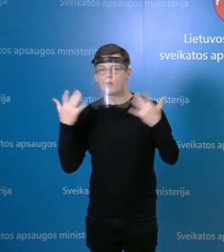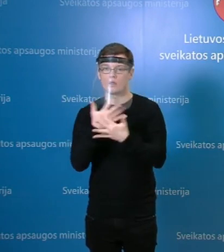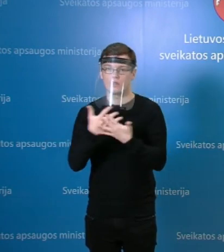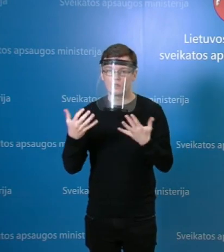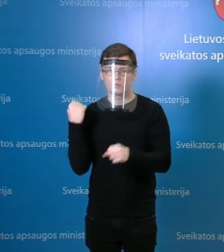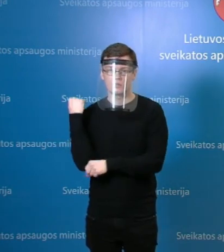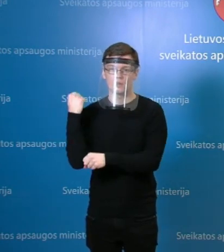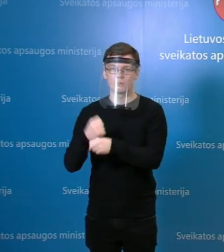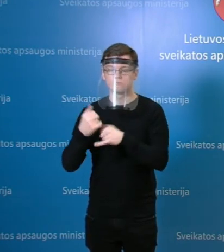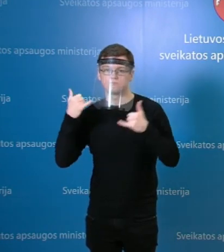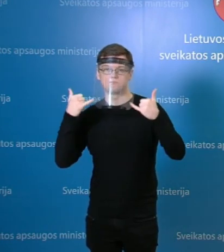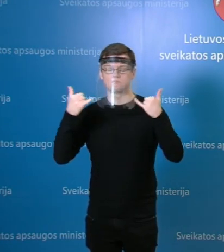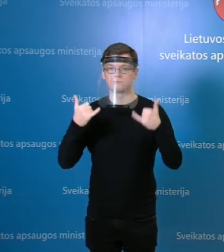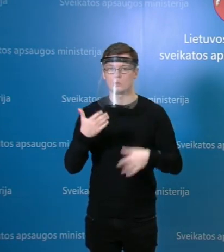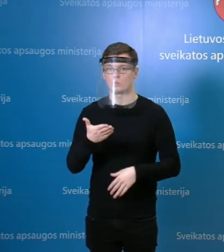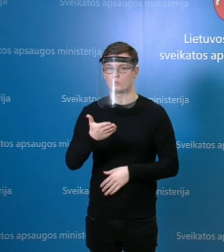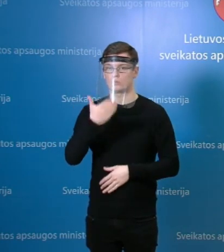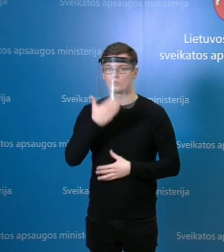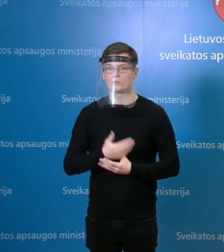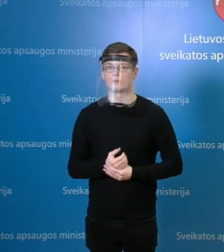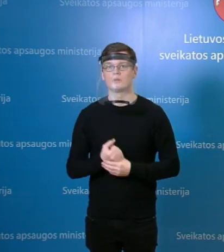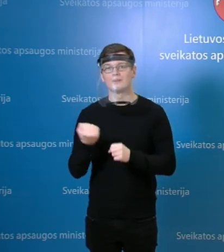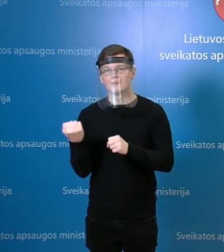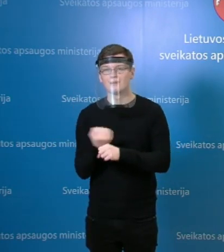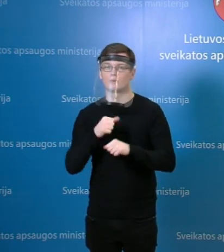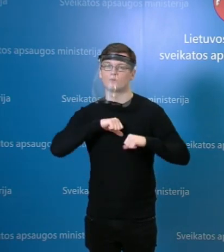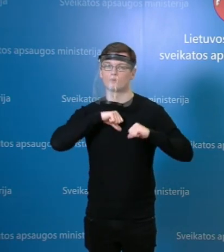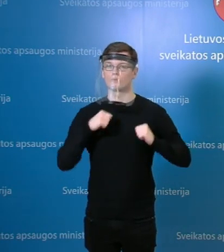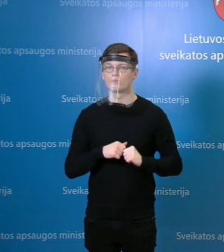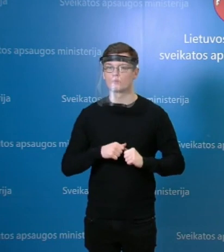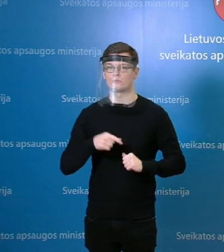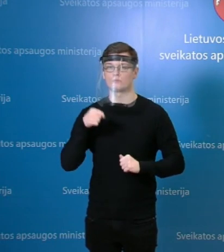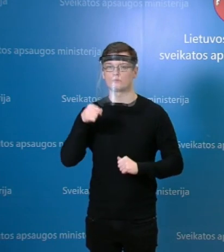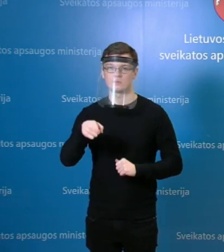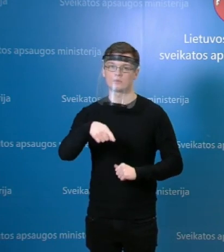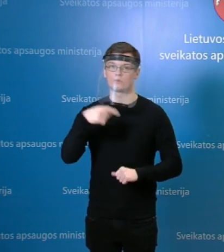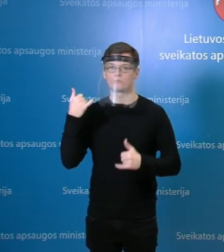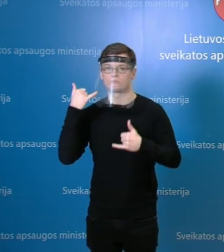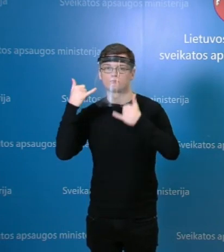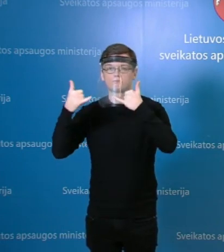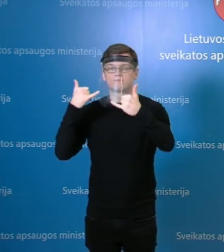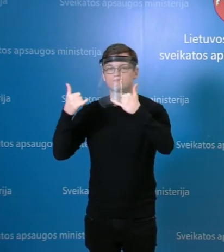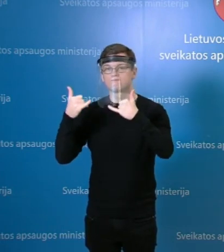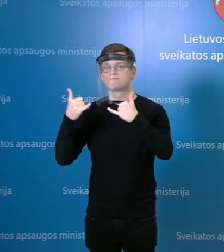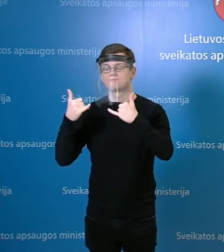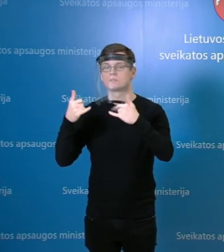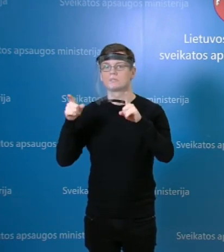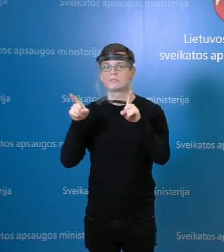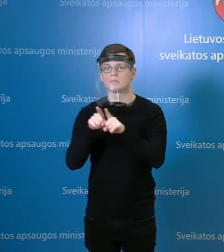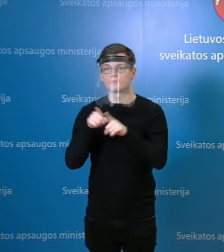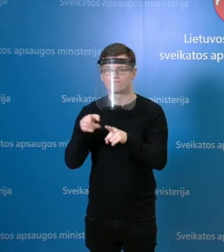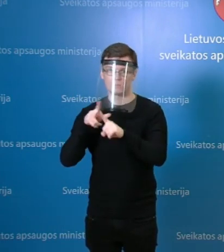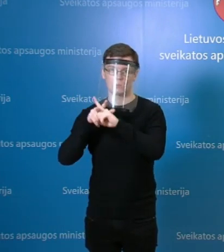darbuotojai. Tai tiesiog būkim sąmoningi, nes tas didžiulis antplūdis iš tikrųjų ir perkrauna